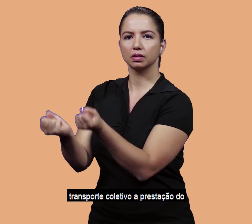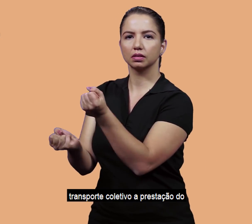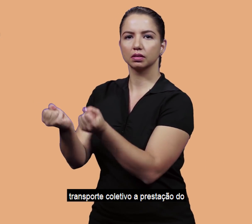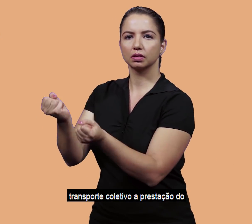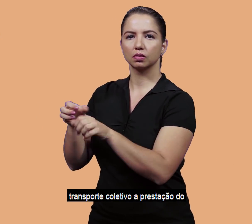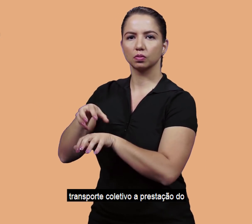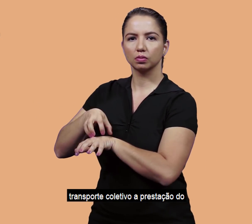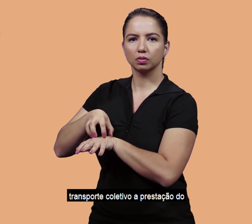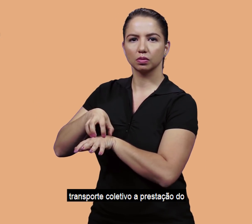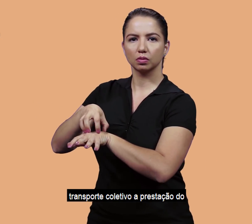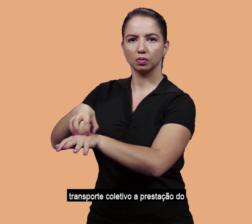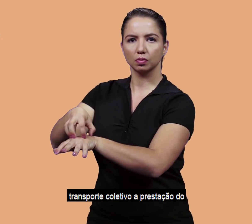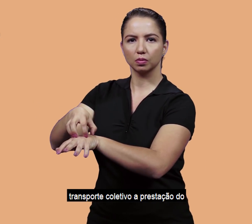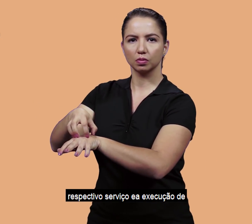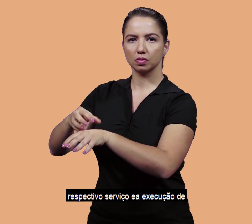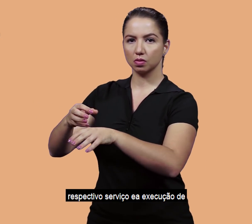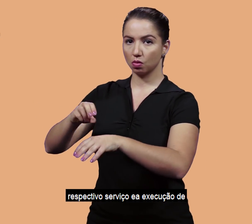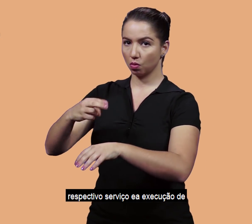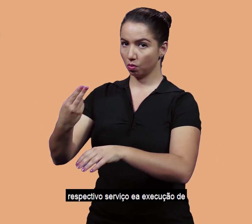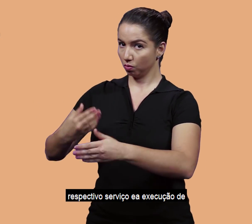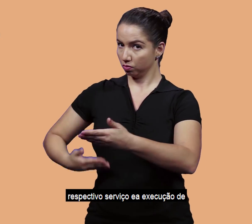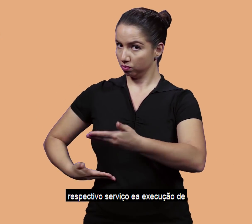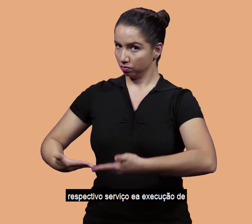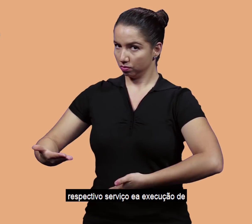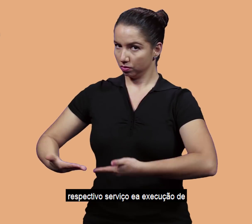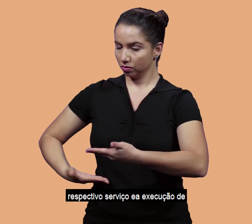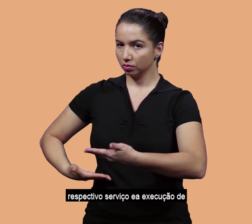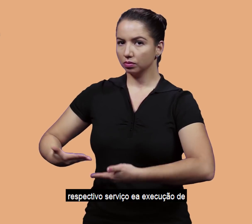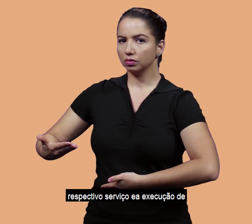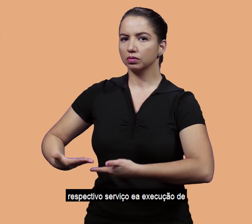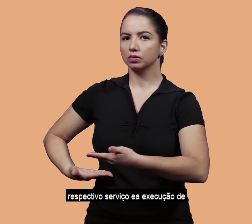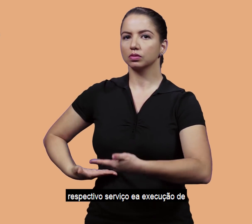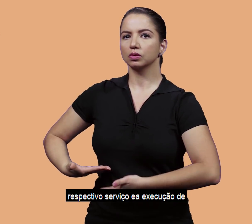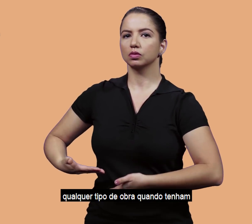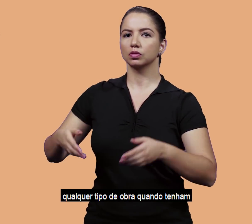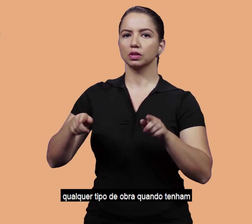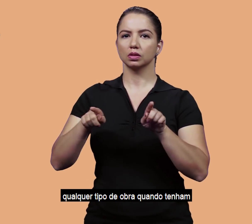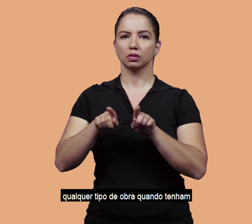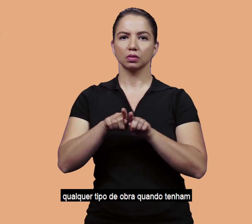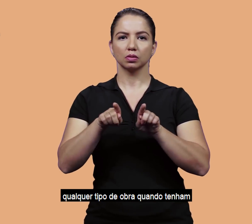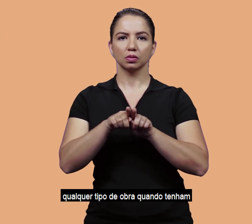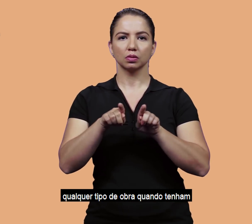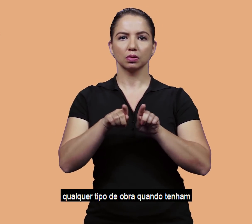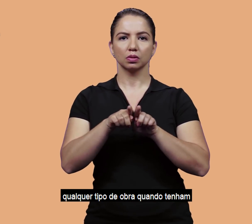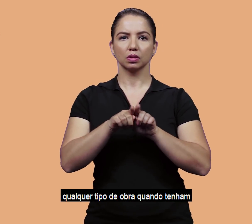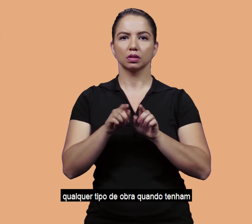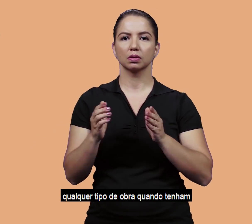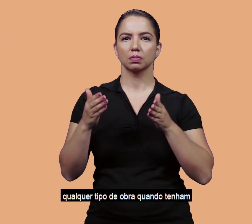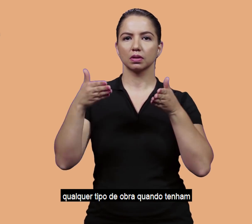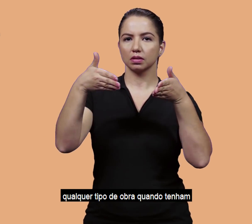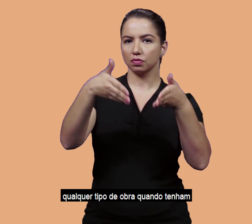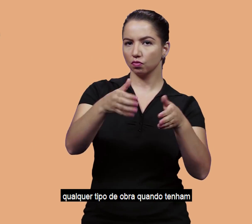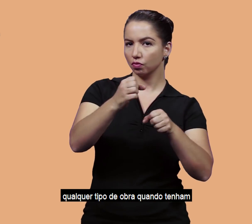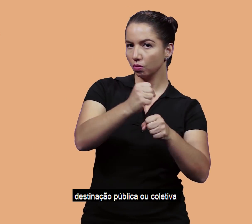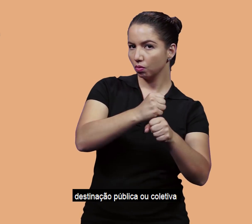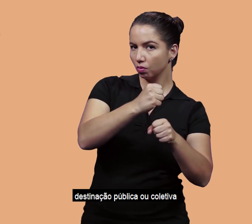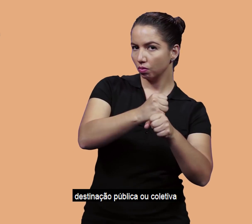a prestação do respectivo serviço ea execução de qualquer tipo de obra quando tenham destinação